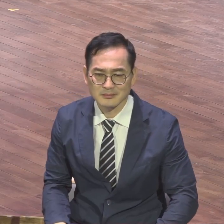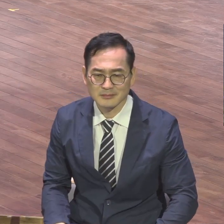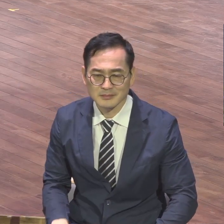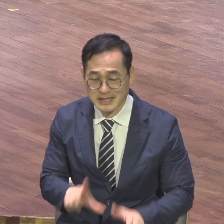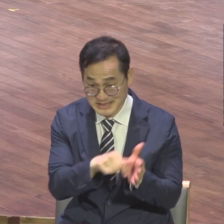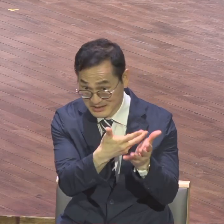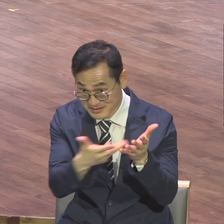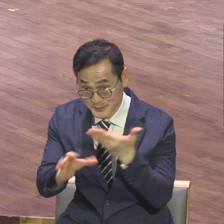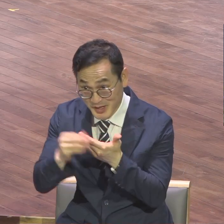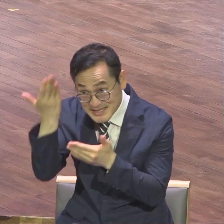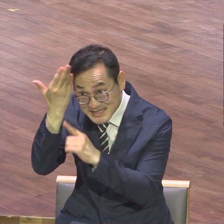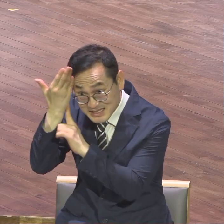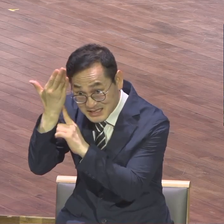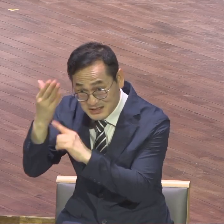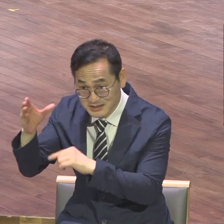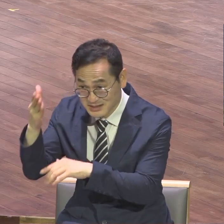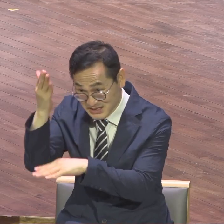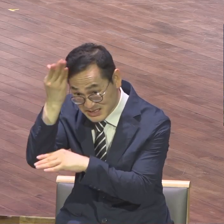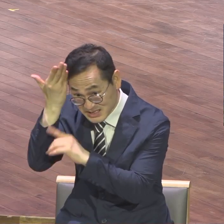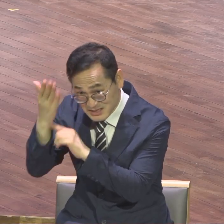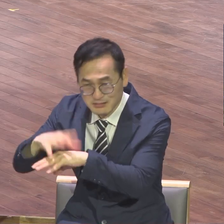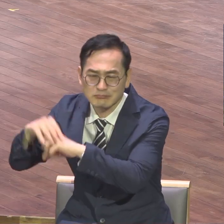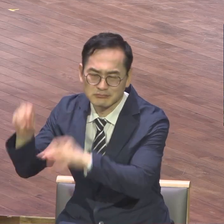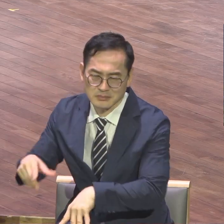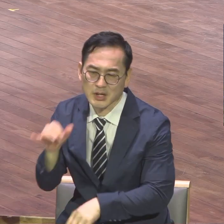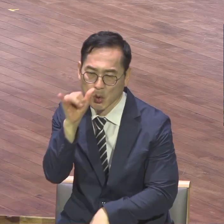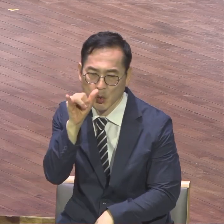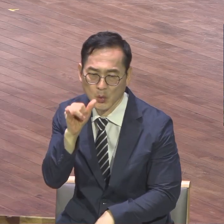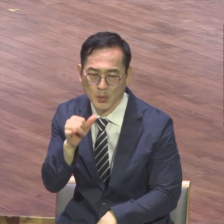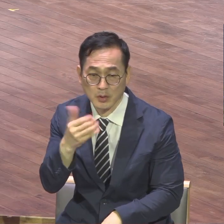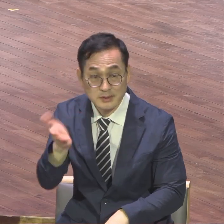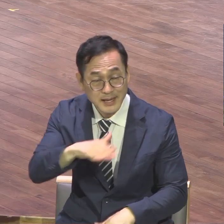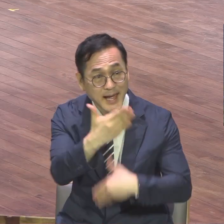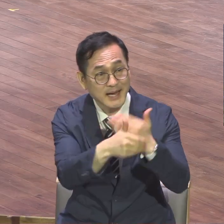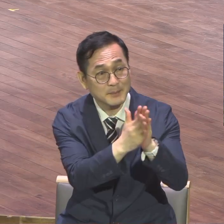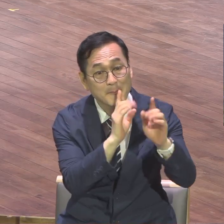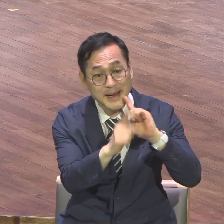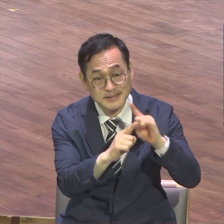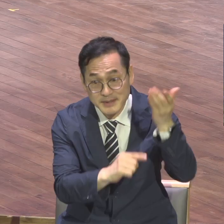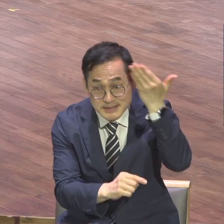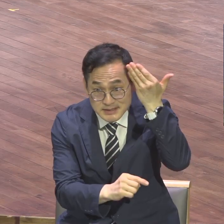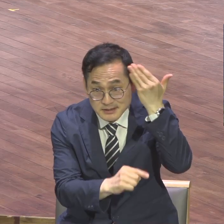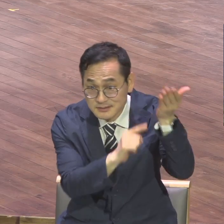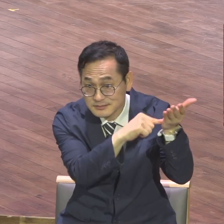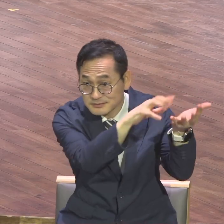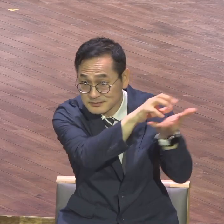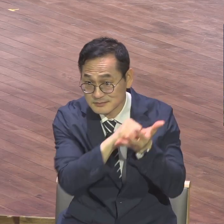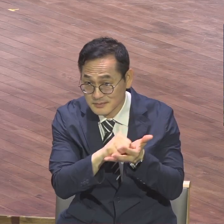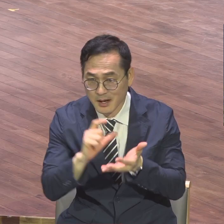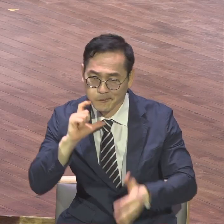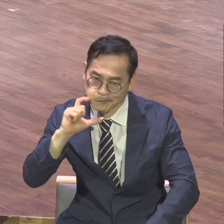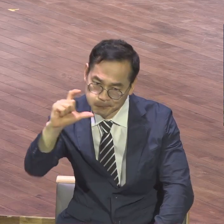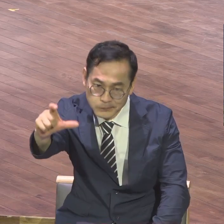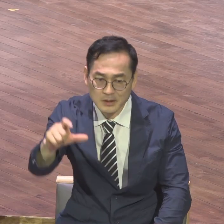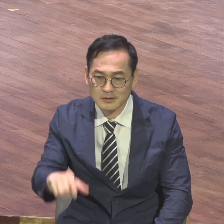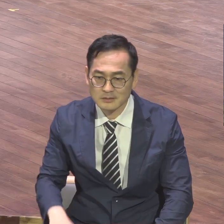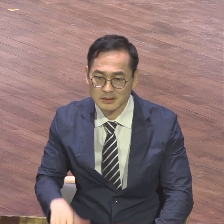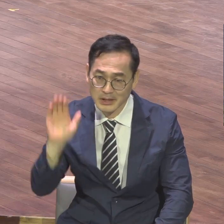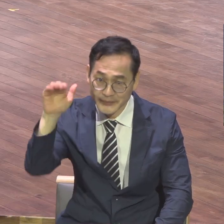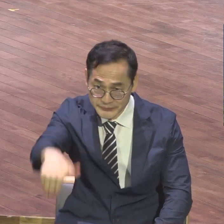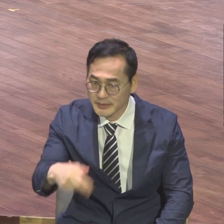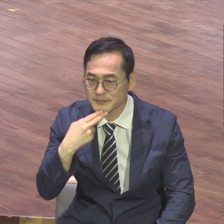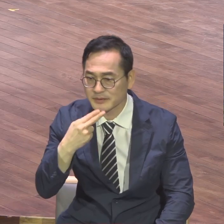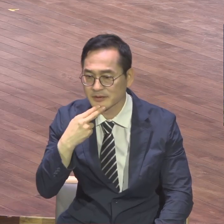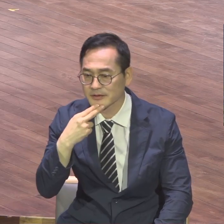변해갑니다. 그러나 하나님의 말씀은 다르죠. 풀은 마르고 꽃은 시드나 나 여호와의